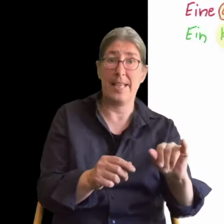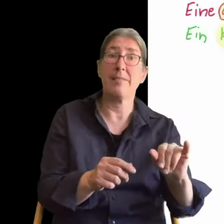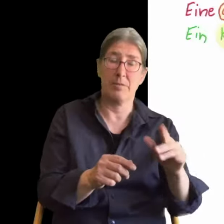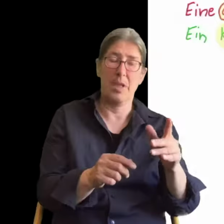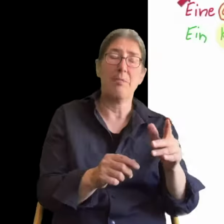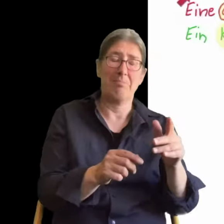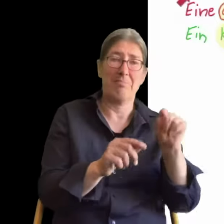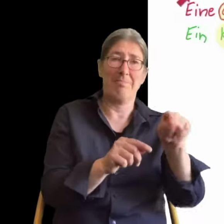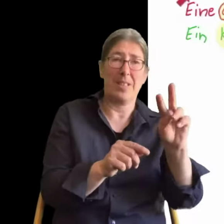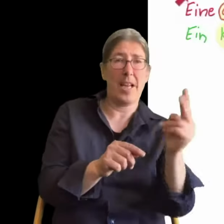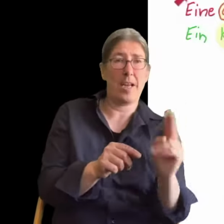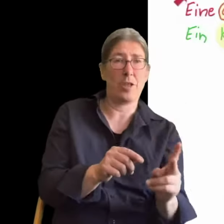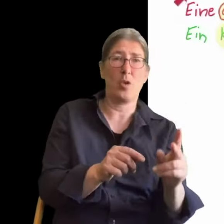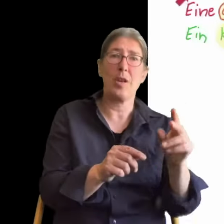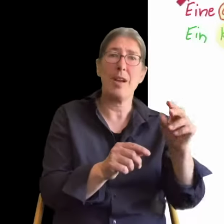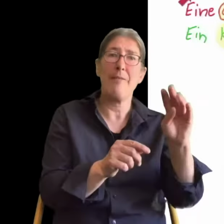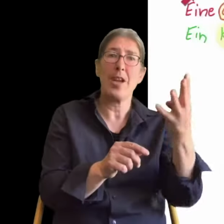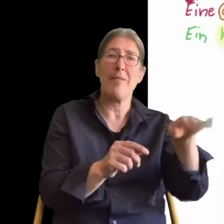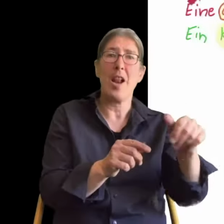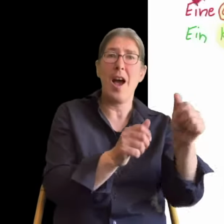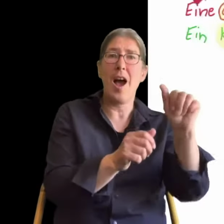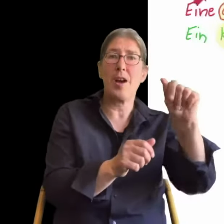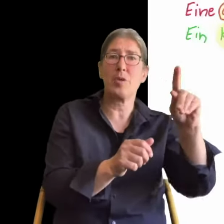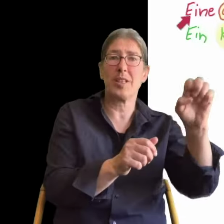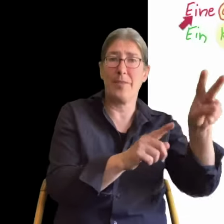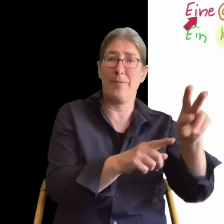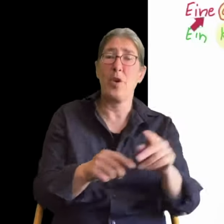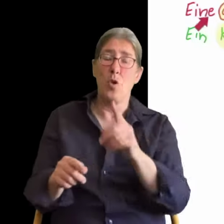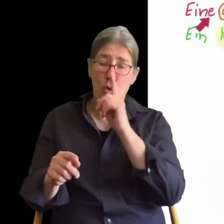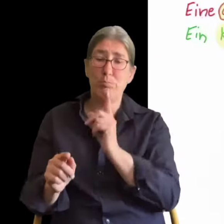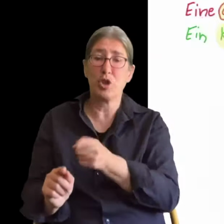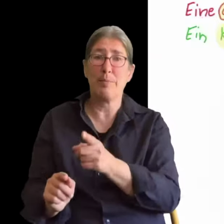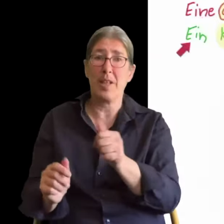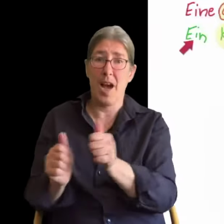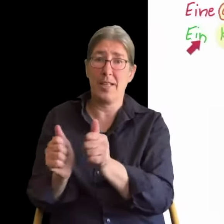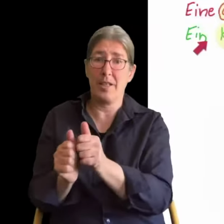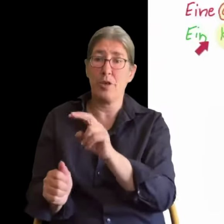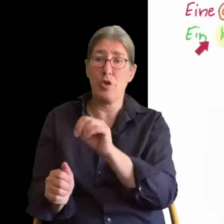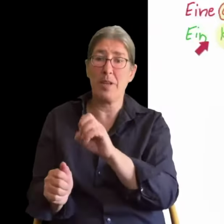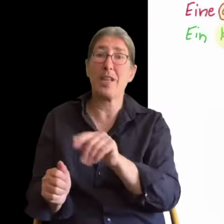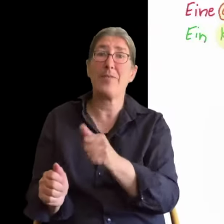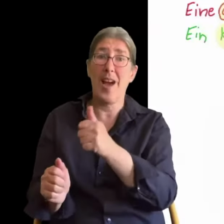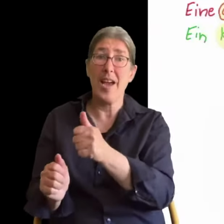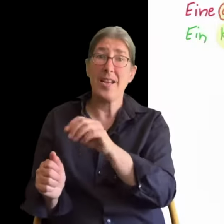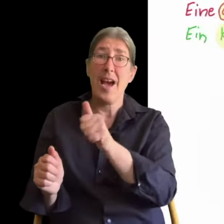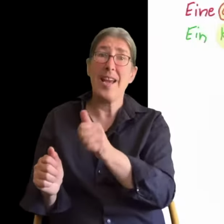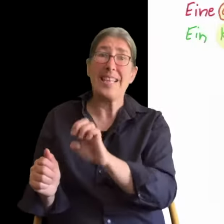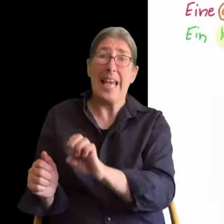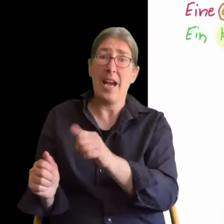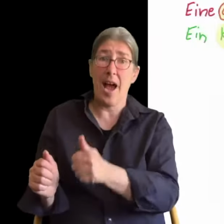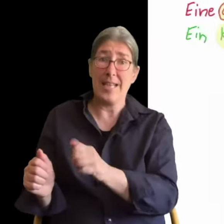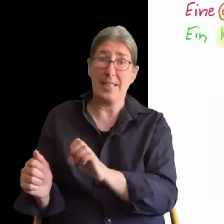im Akkusativ. Bei den unbestimmten Artikeln habt ihr im Nominativ ein, eine, ein